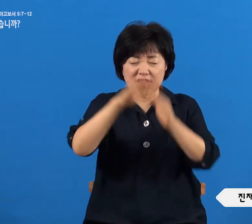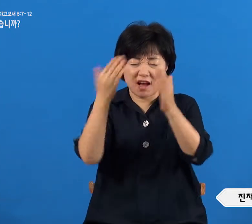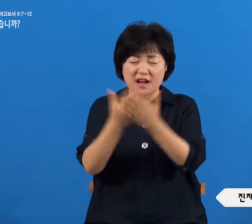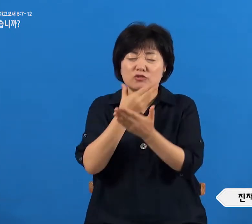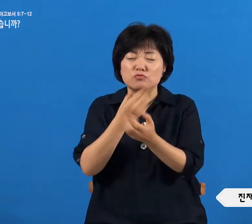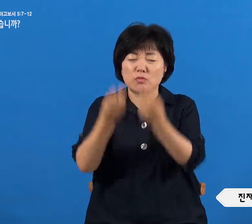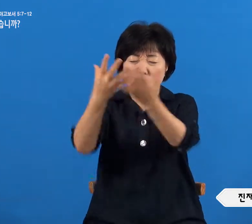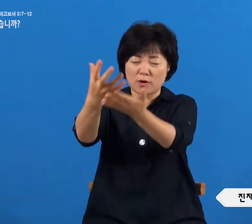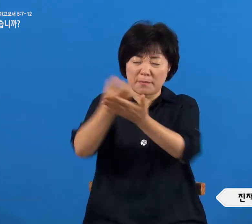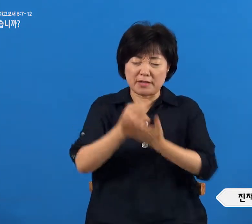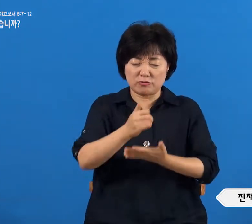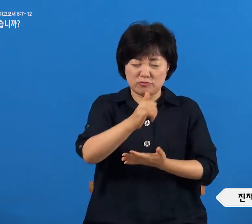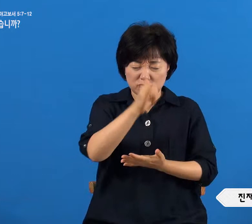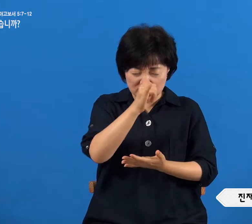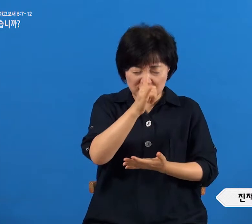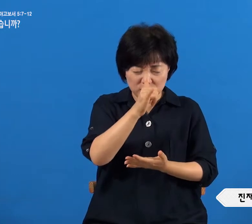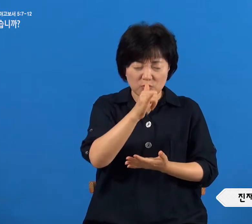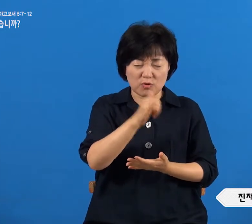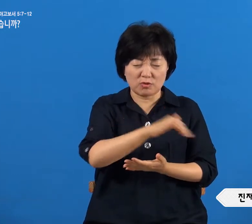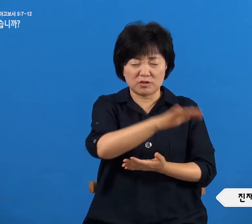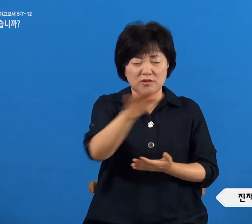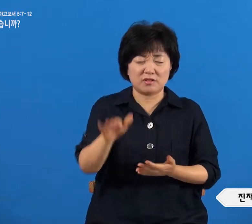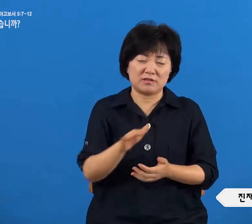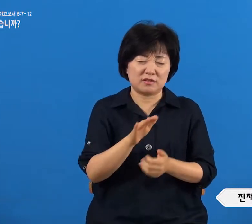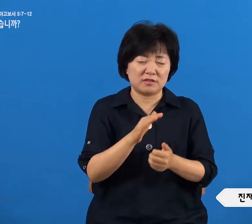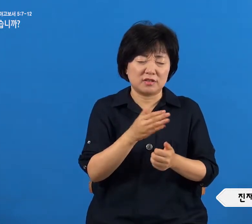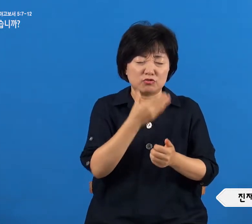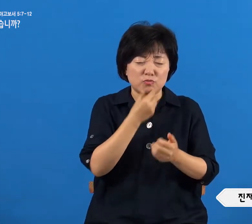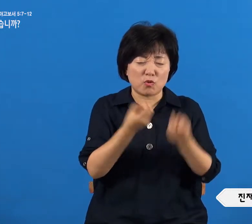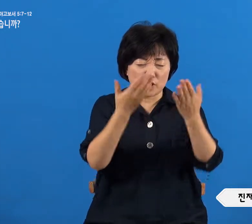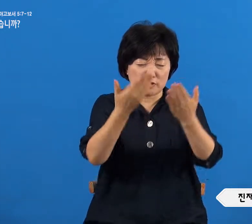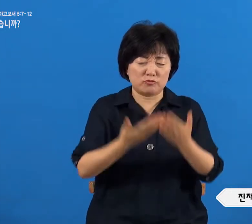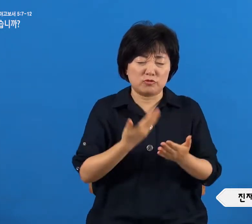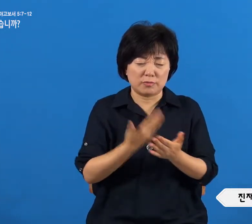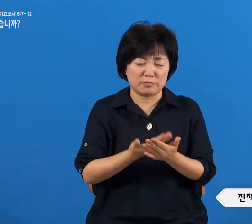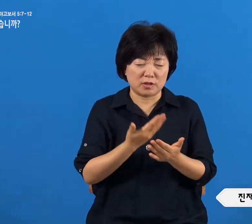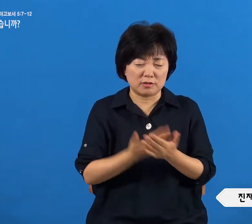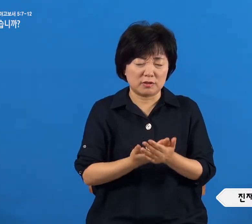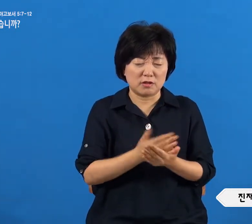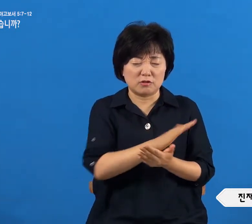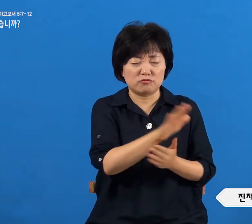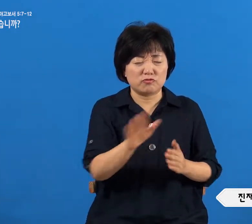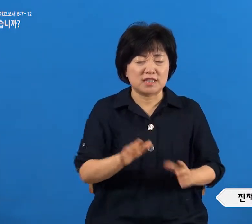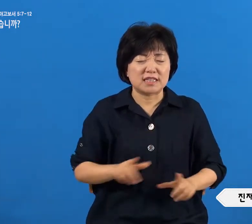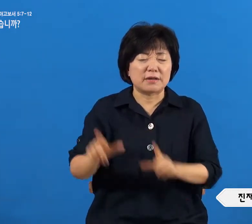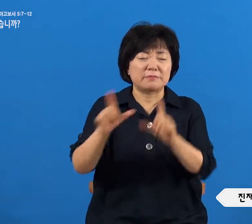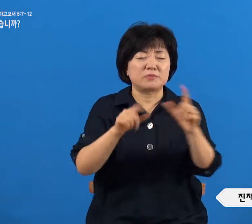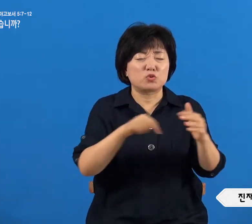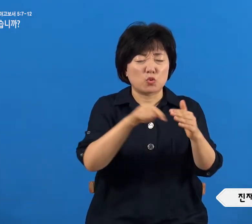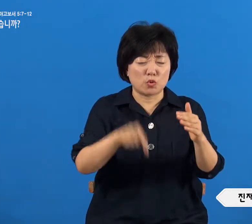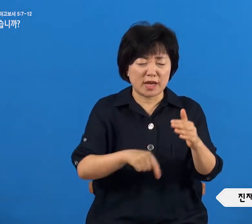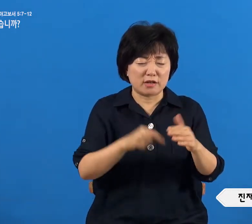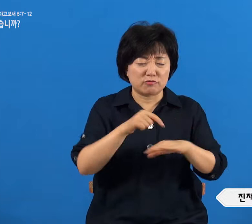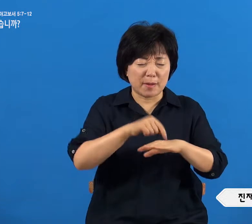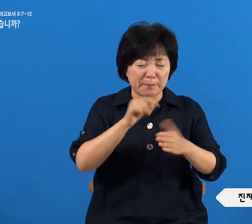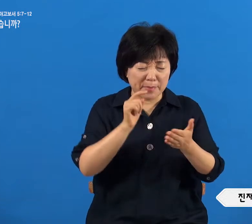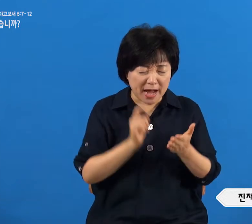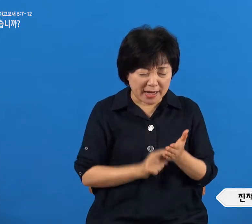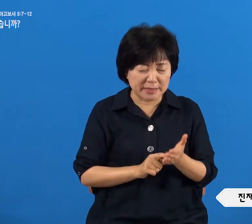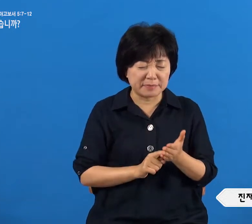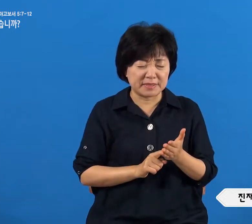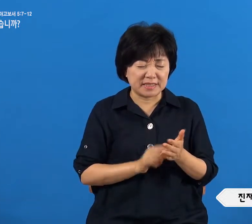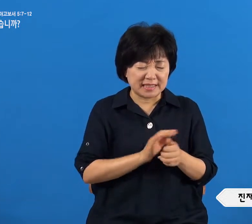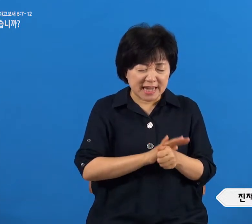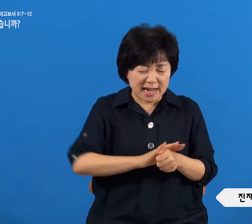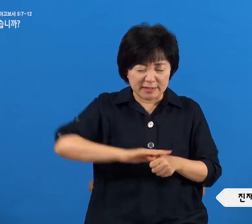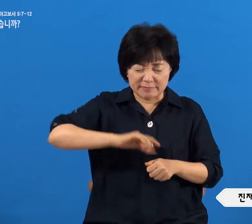우리가 될 수 있도록 축복하여 주옵소서. 주님, 우리 삶 가운데 우리의 마음을 추스리고